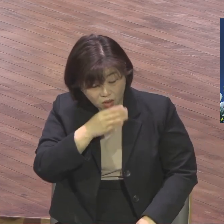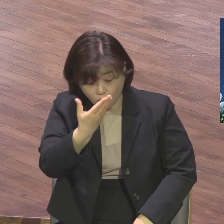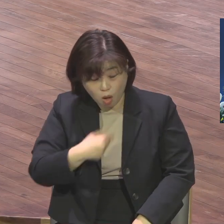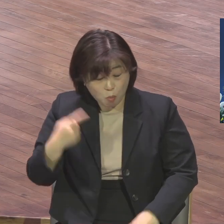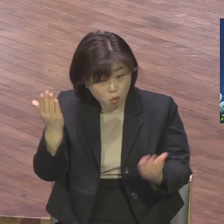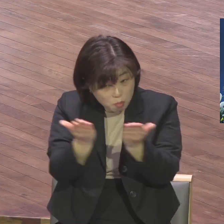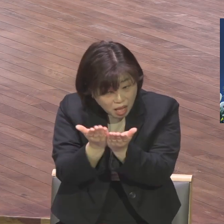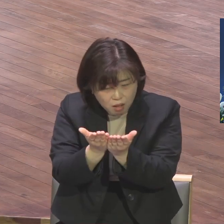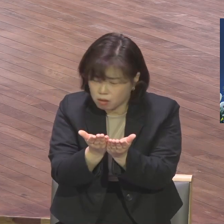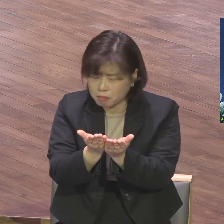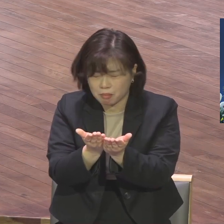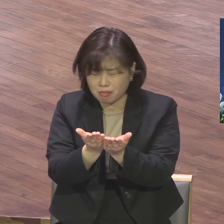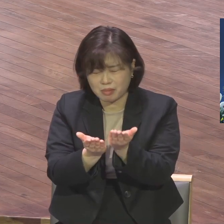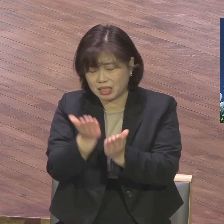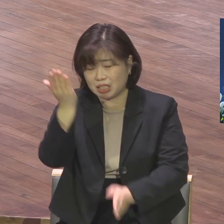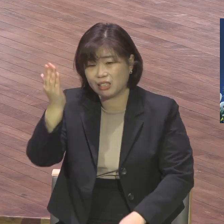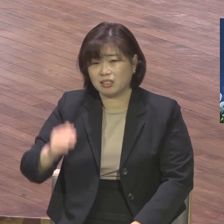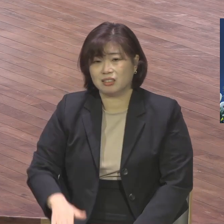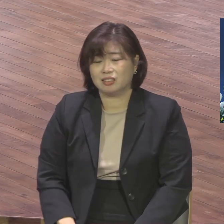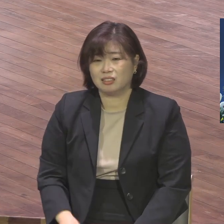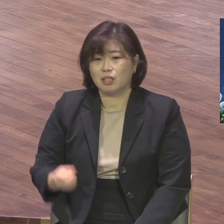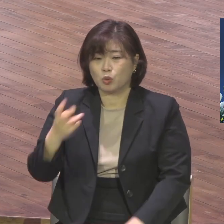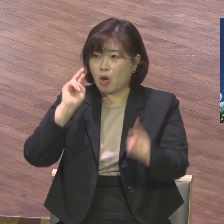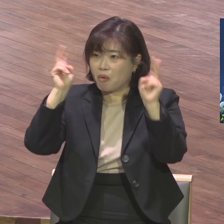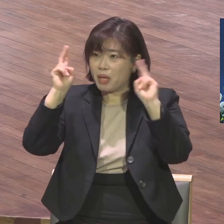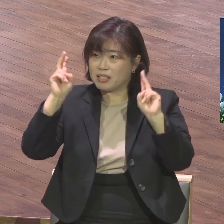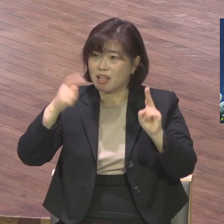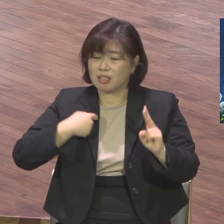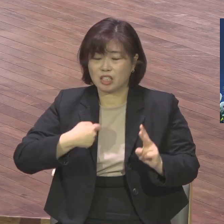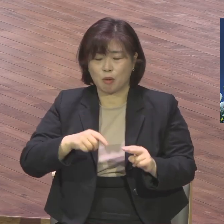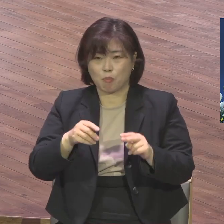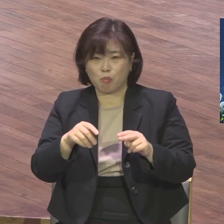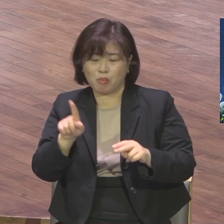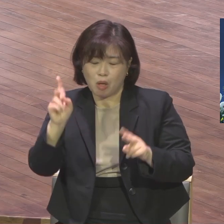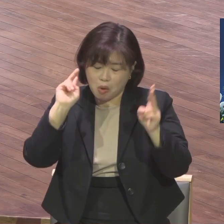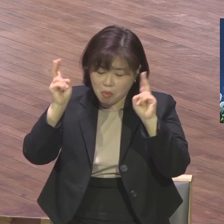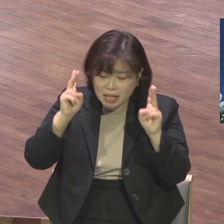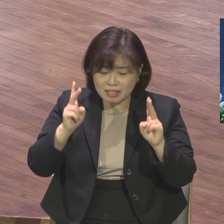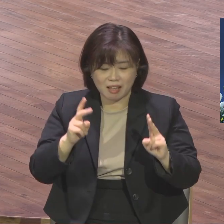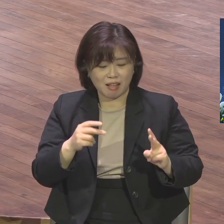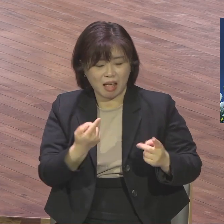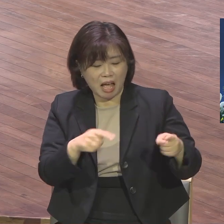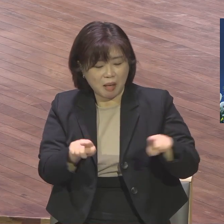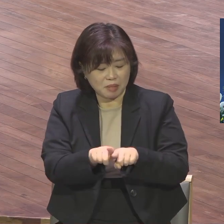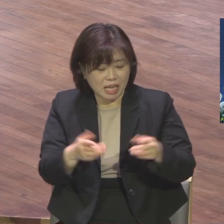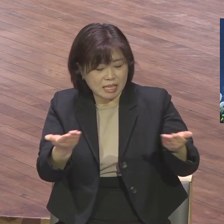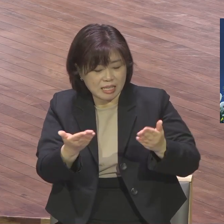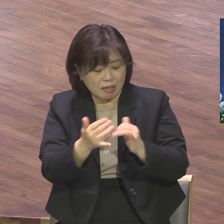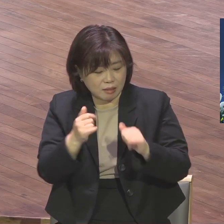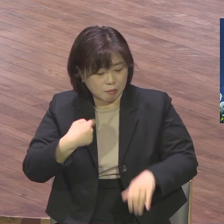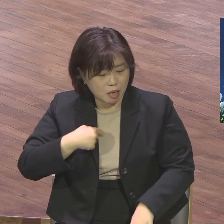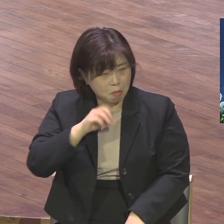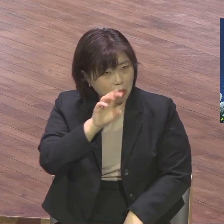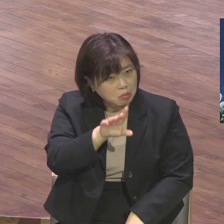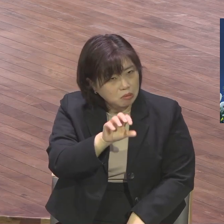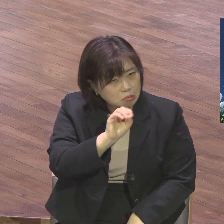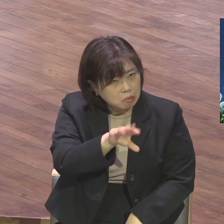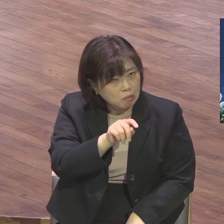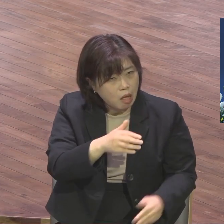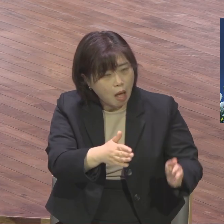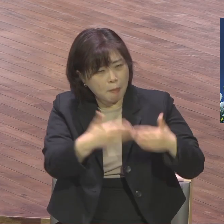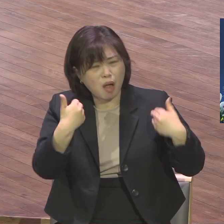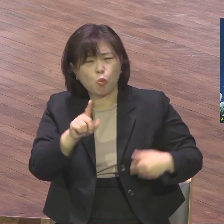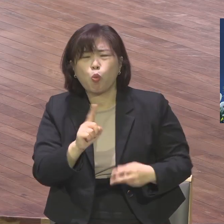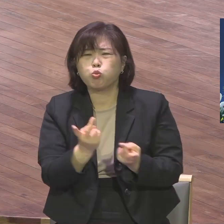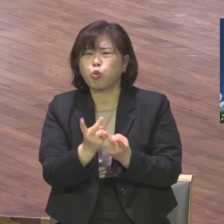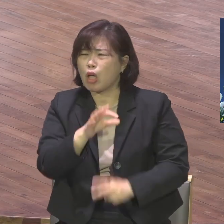가서 더 창피당하는 거 아니냐. 괜찮다니까 그치. 그래서 또 당당하시기 바랍니다.